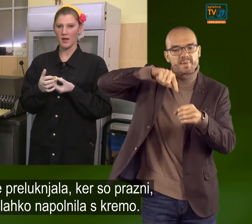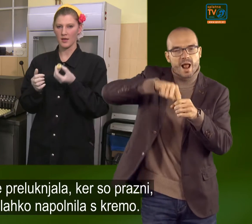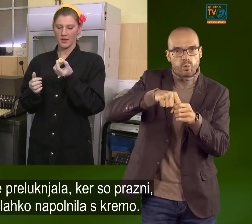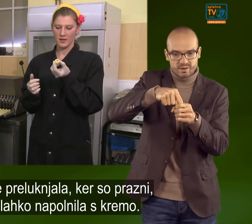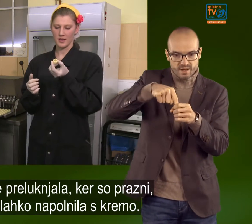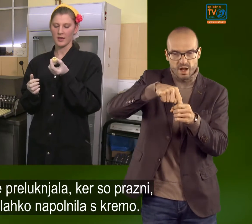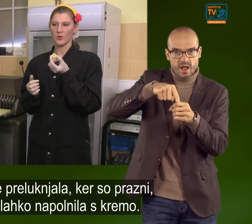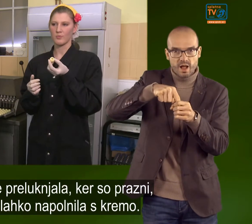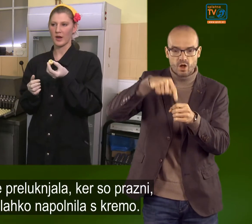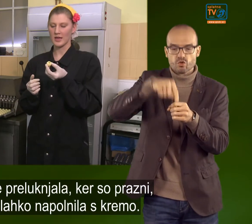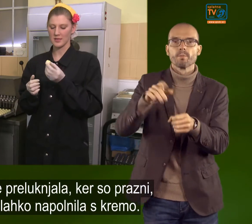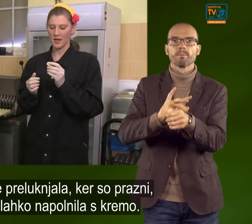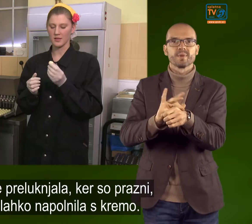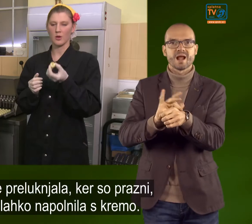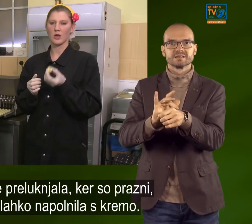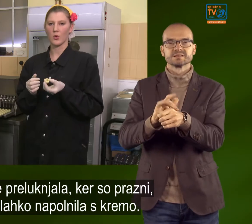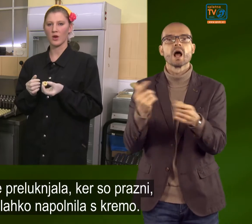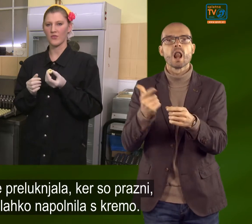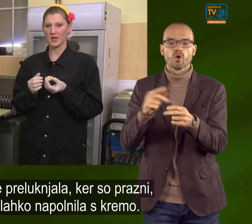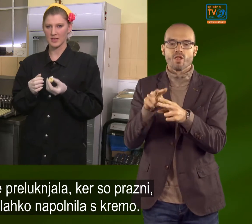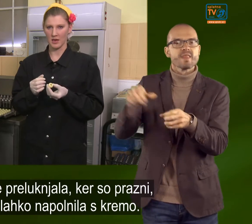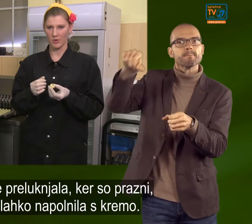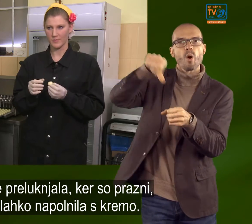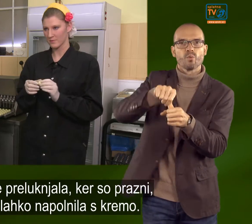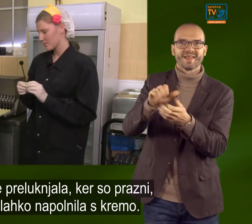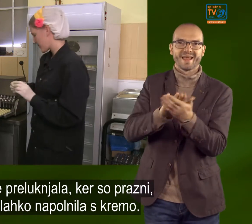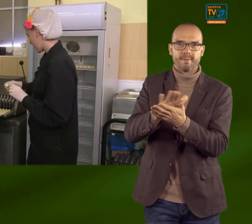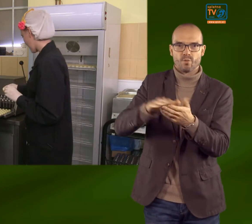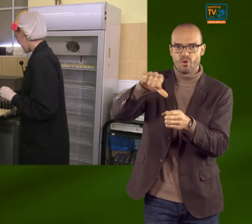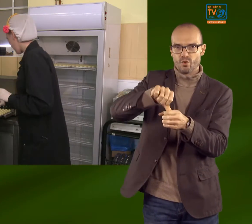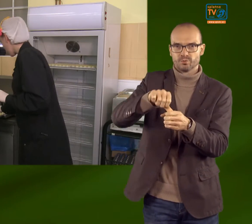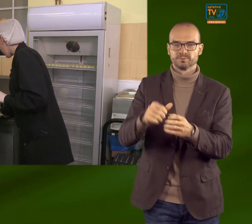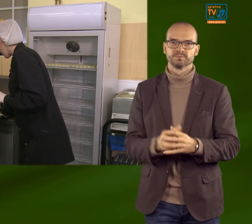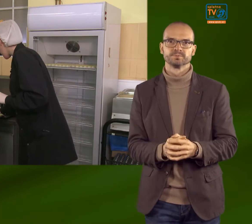preluknjala, da je not prazna, da jo lahko nafila s kremo.